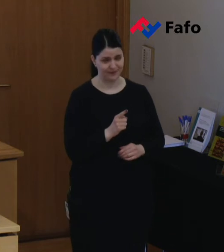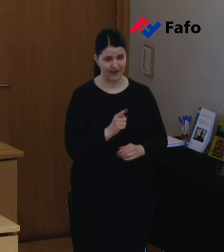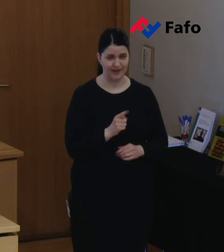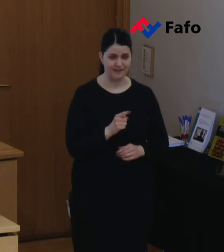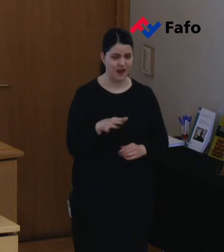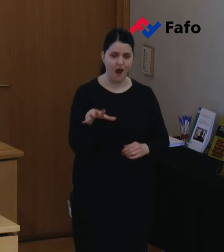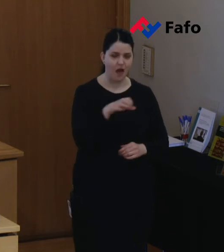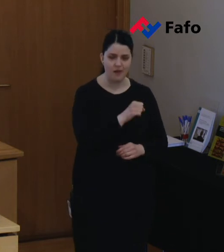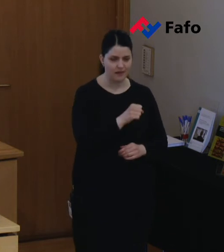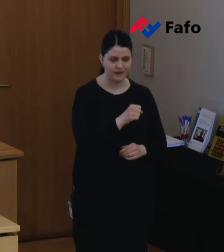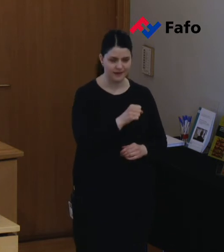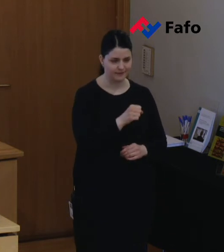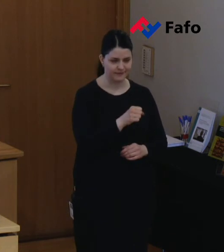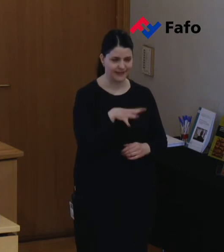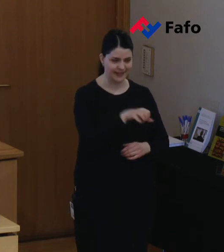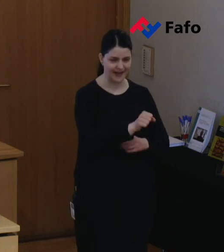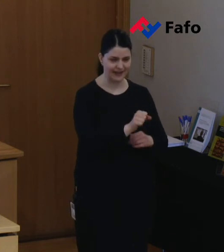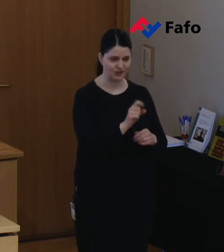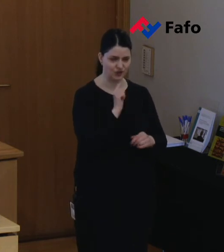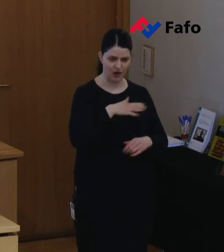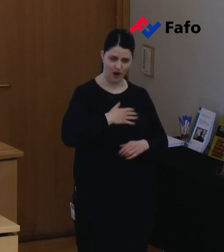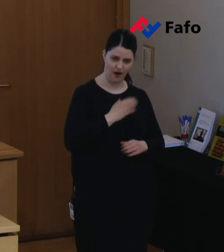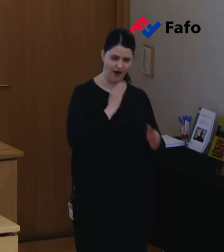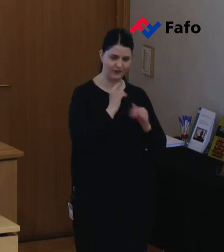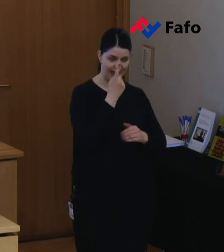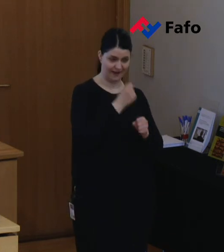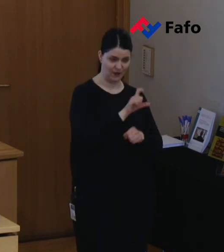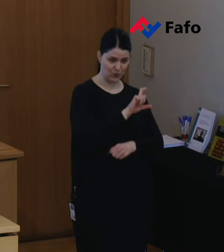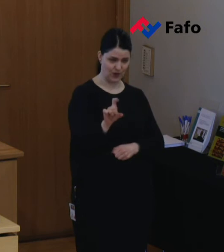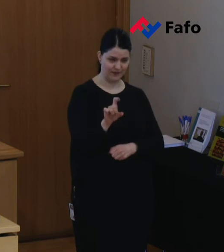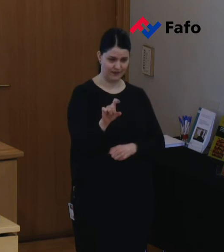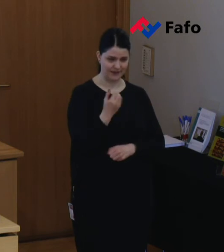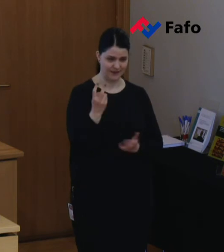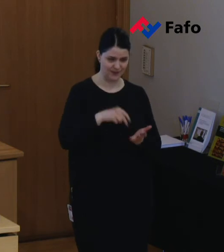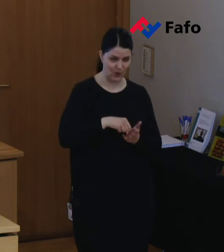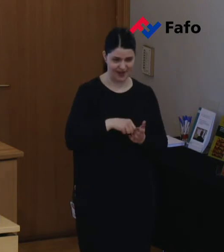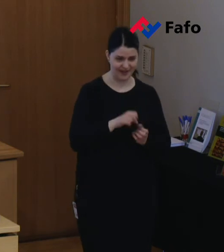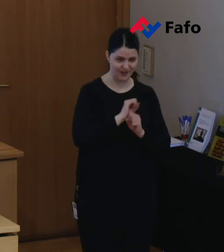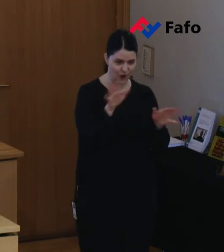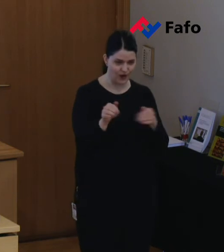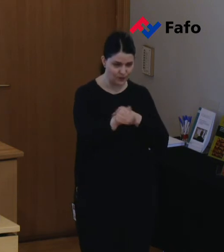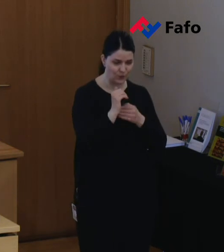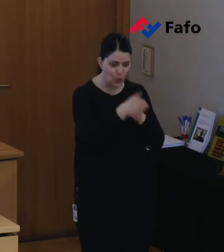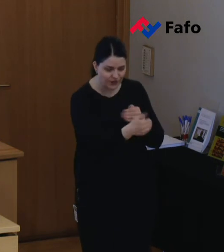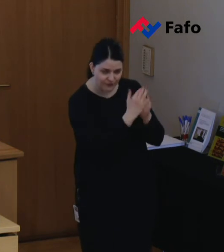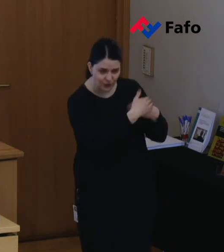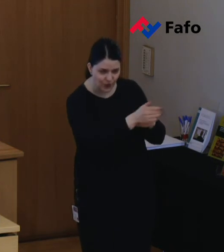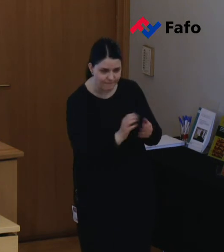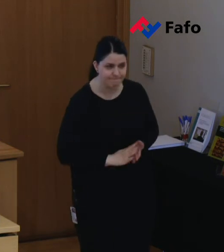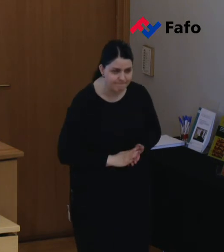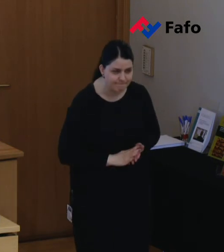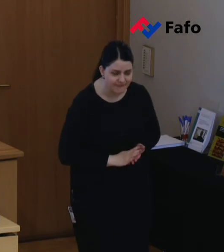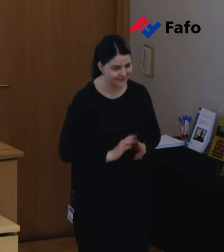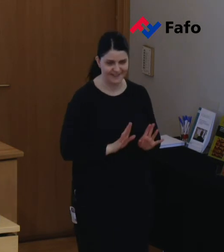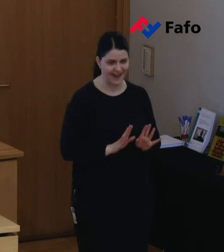alle tilgjengelige for oss, for det om vi har avtale om å komme en gang I uken, det betyr jo ikke at de står klar med døren åpen og bare kom. det jo et